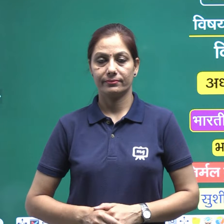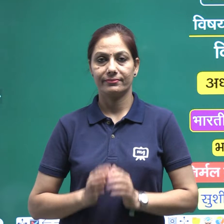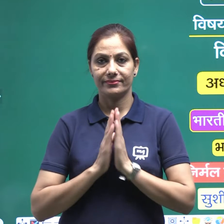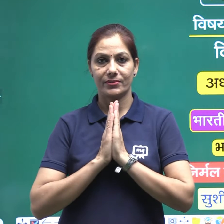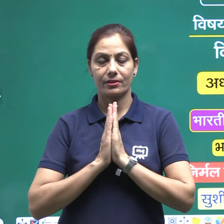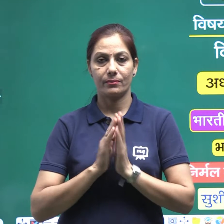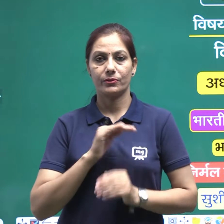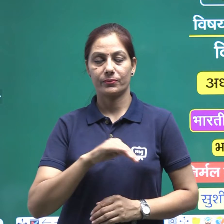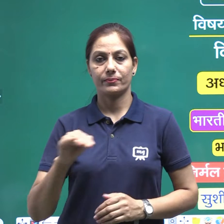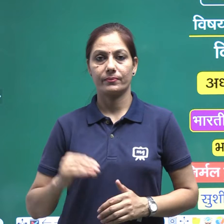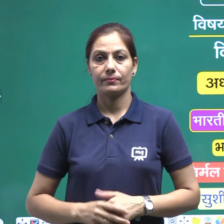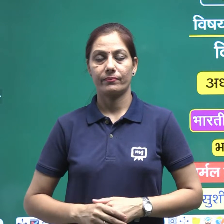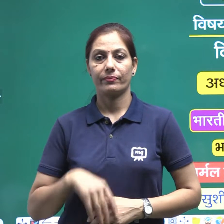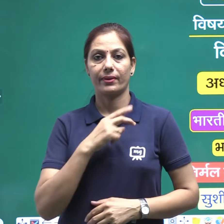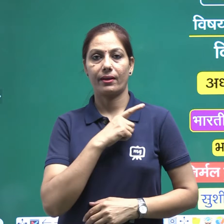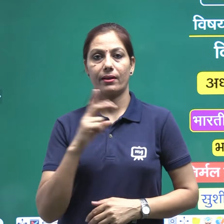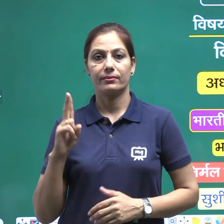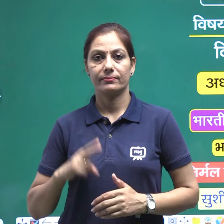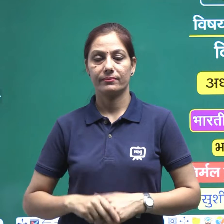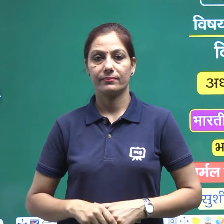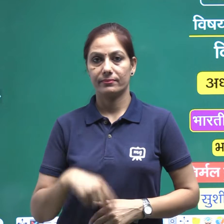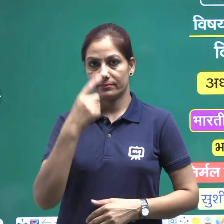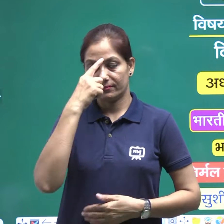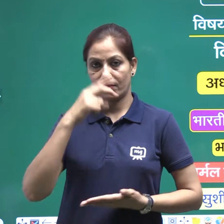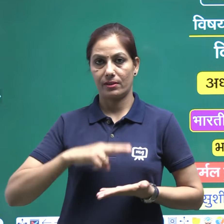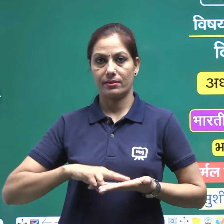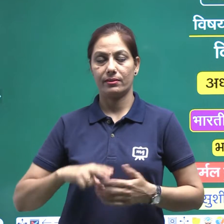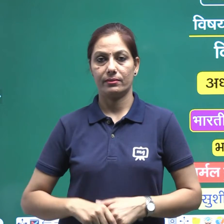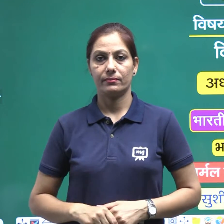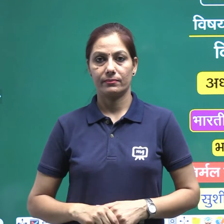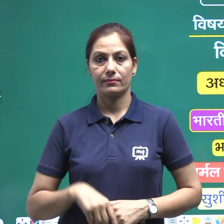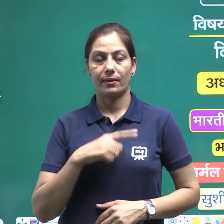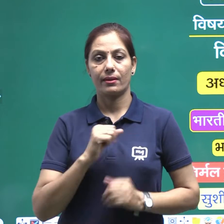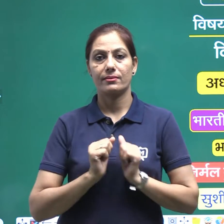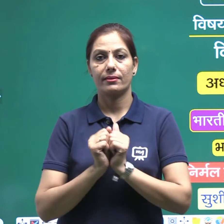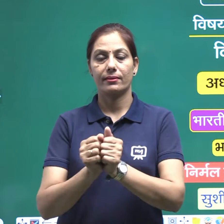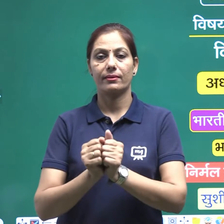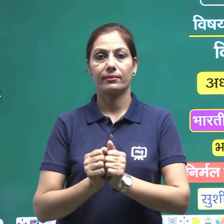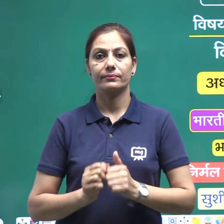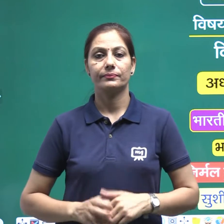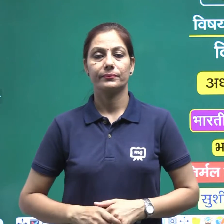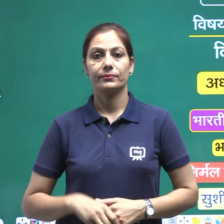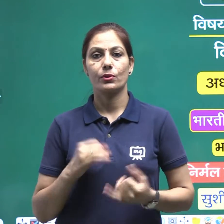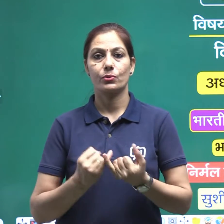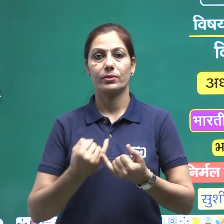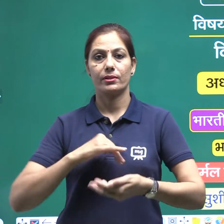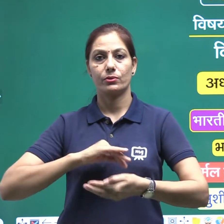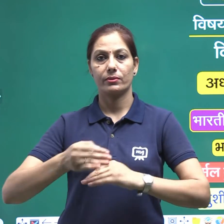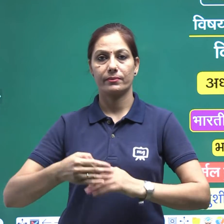नमस्कार बच्चों, मेरा नाम निर्मल कुमार गुप्ता, मेरे साथ हैं सुशीला